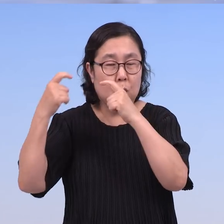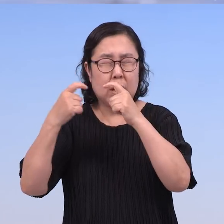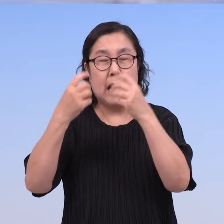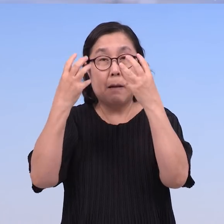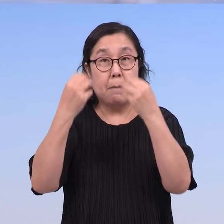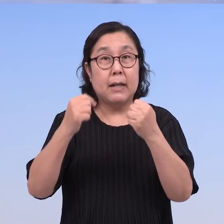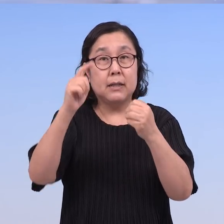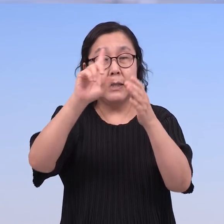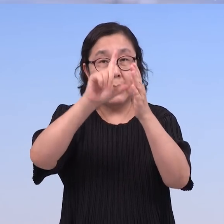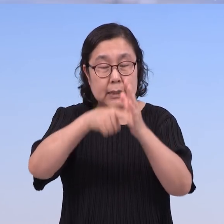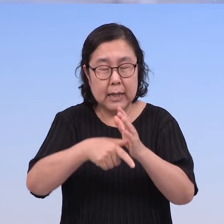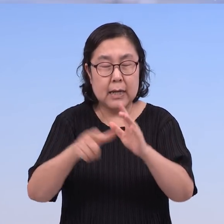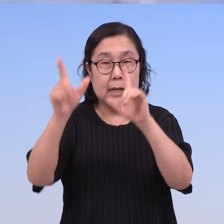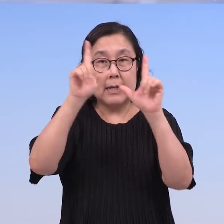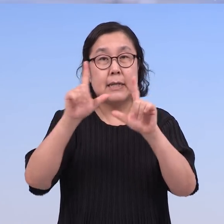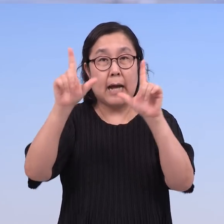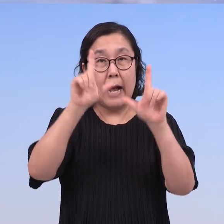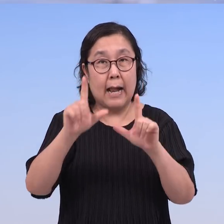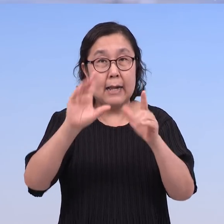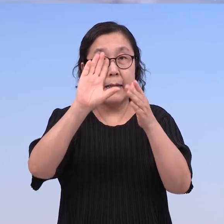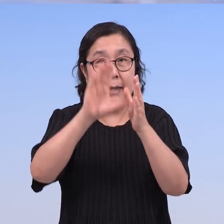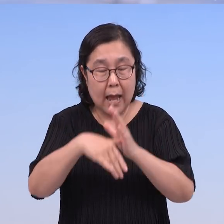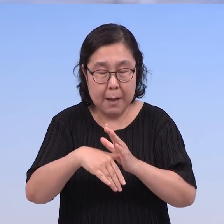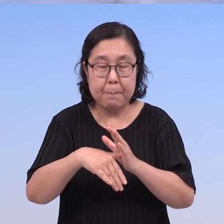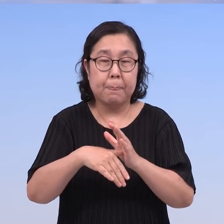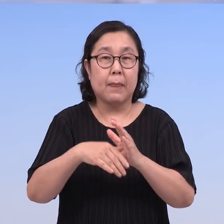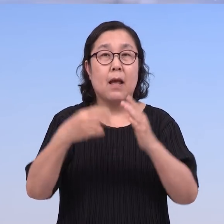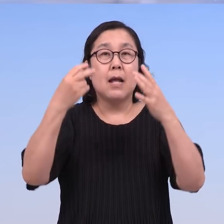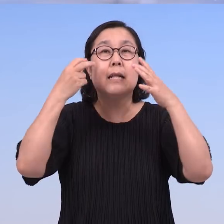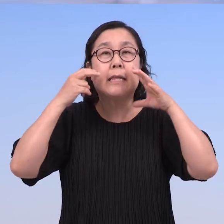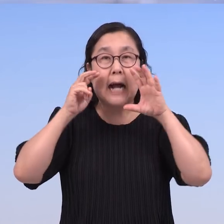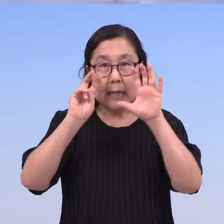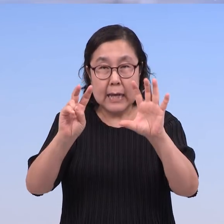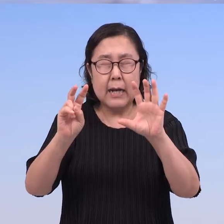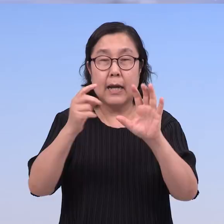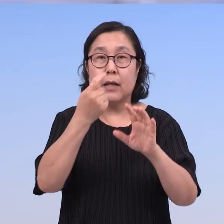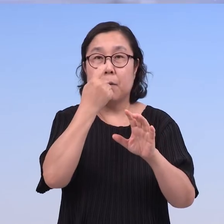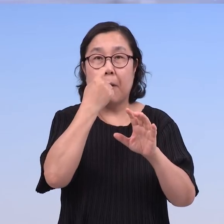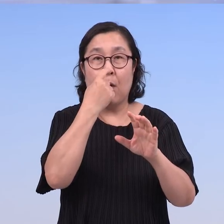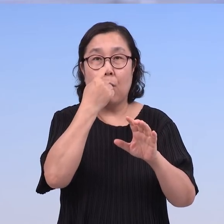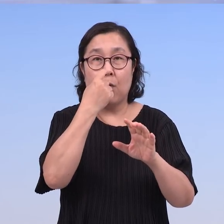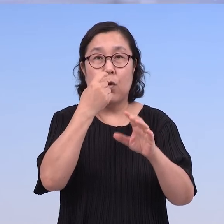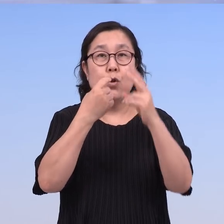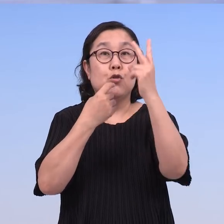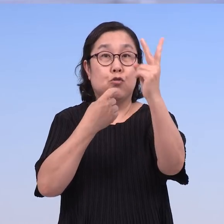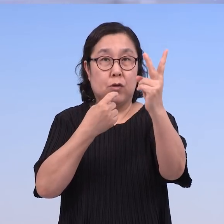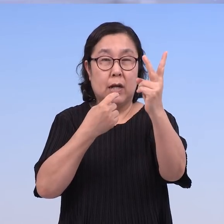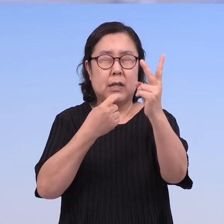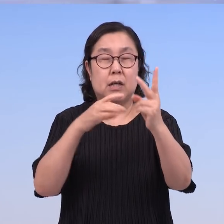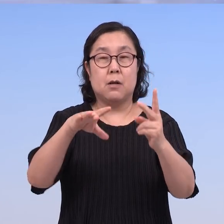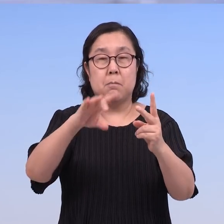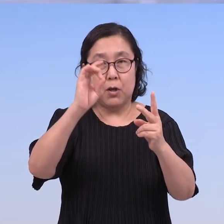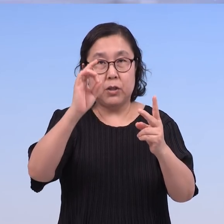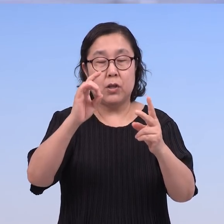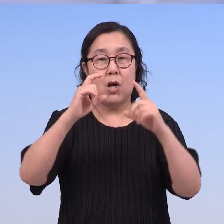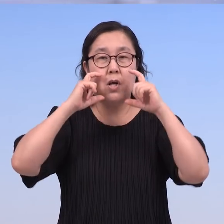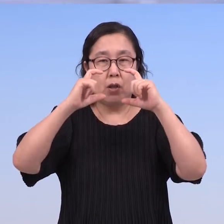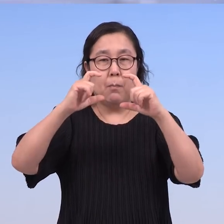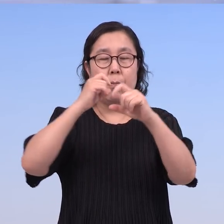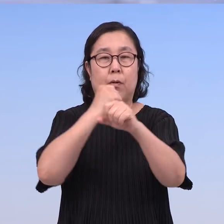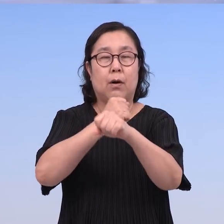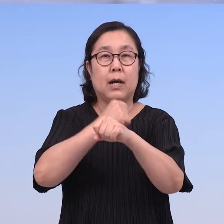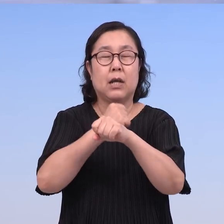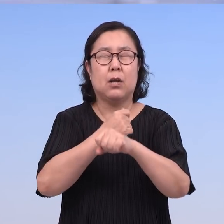유혹이 많은 이 시대를 살아가는 우리가 다니엘에게서 배워야 되는 선언적인 두 가지를 제가 오늘 먼저